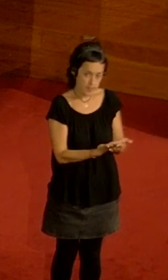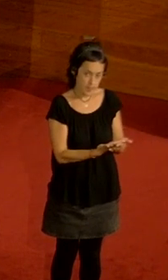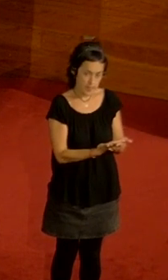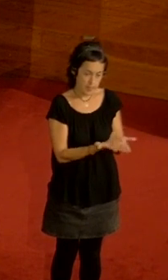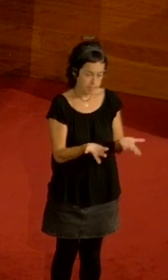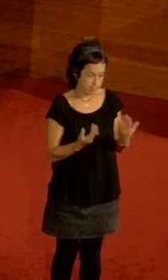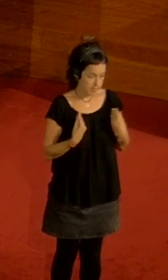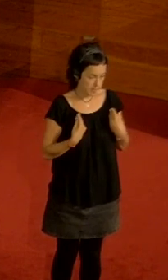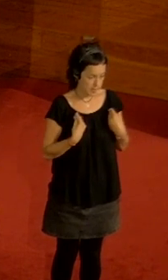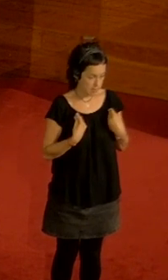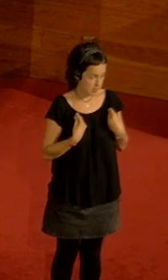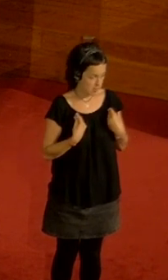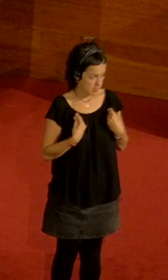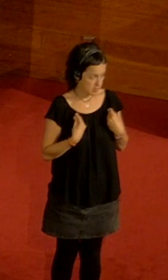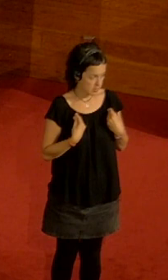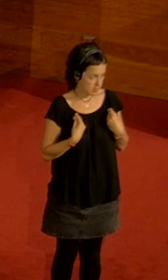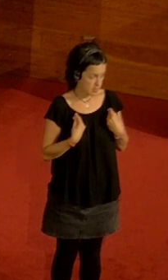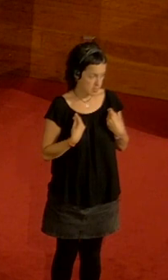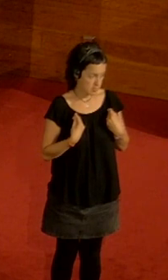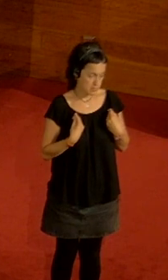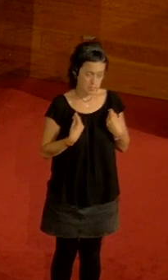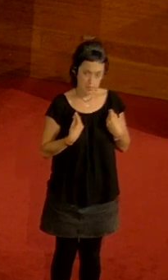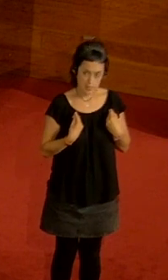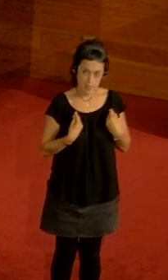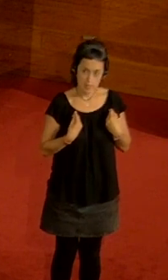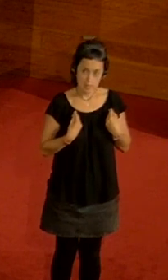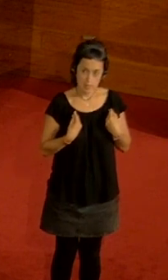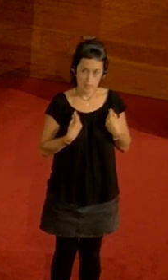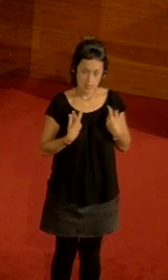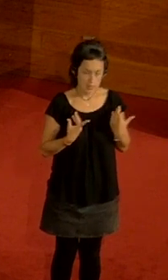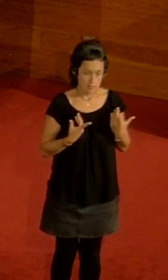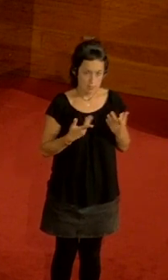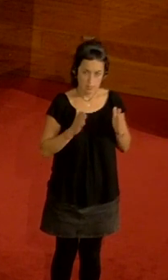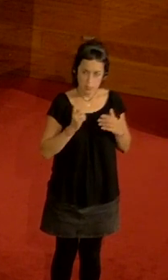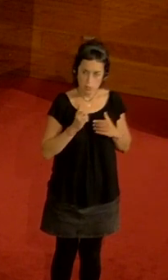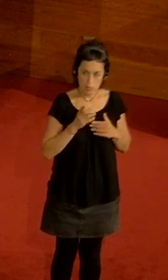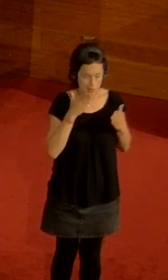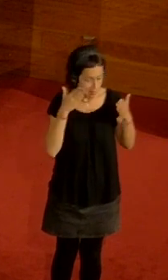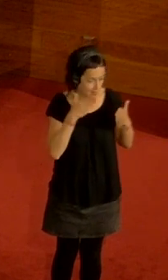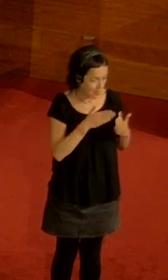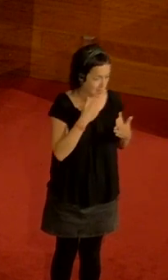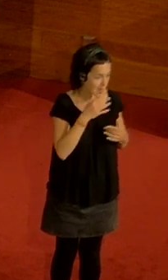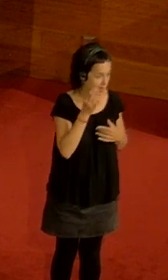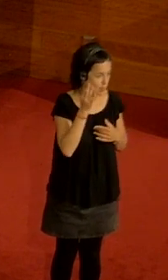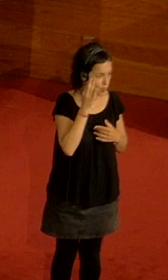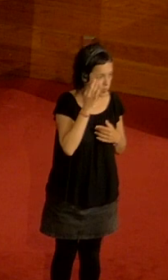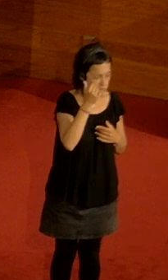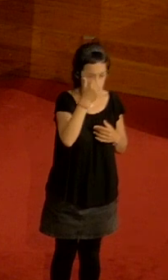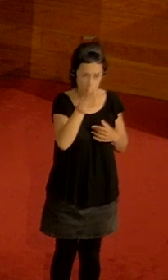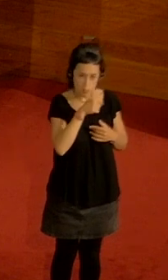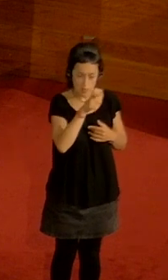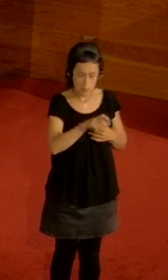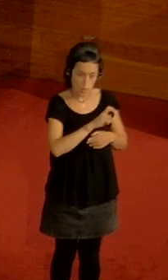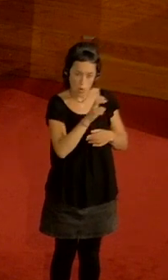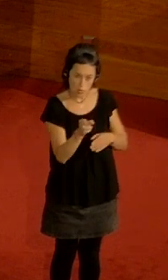vida no podemos terminar con lo que nos daña y esto quienes cuida las mujeres y hombres que cuidá a otros a a